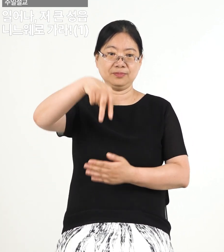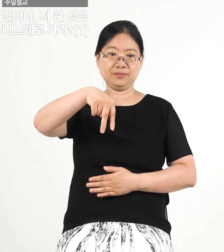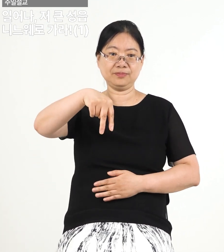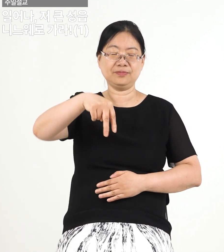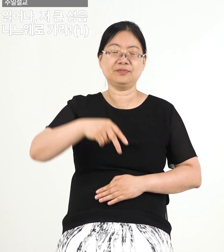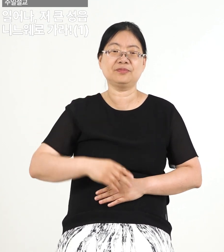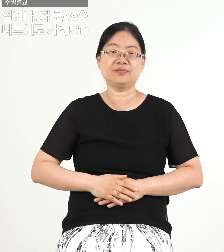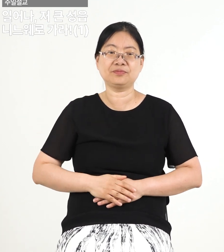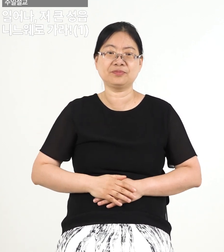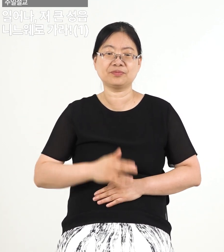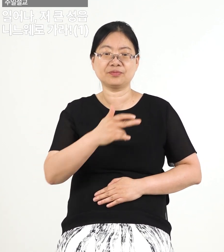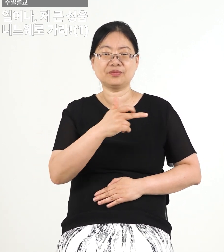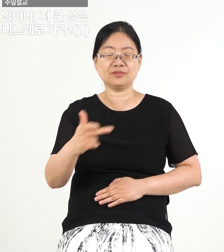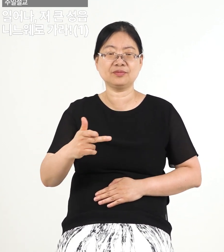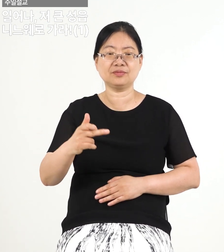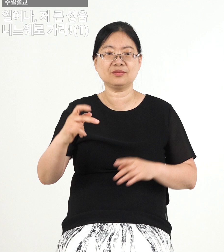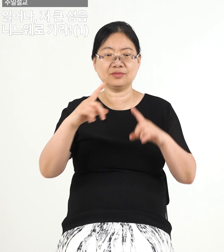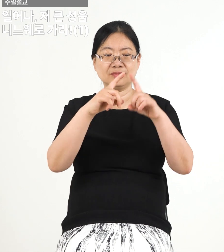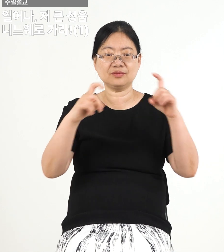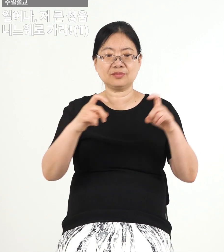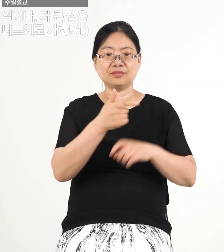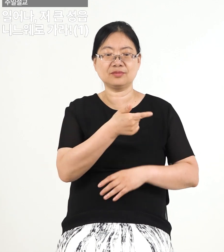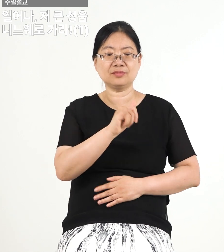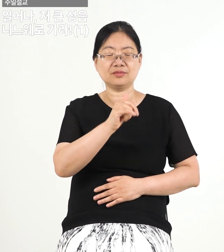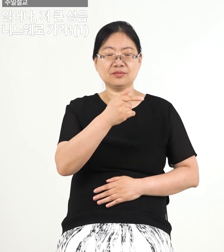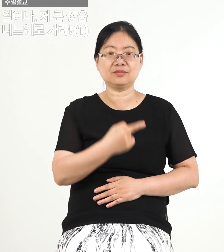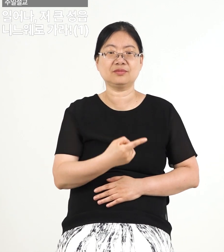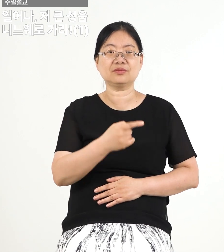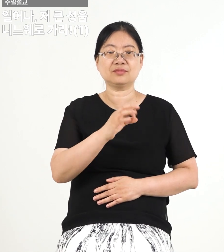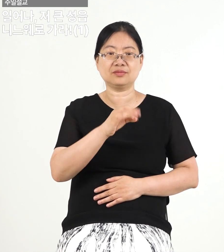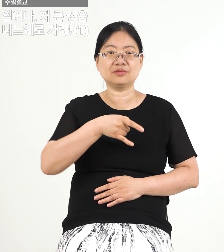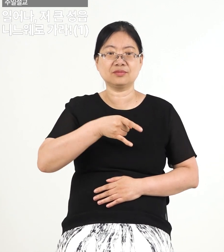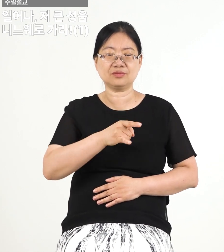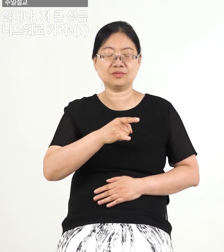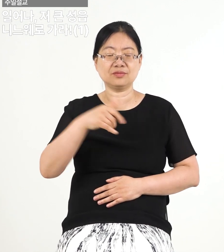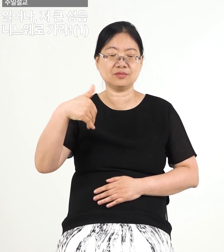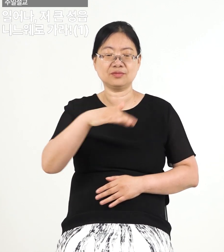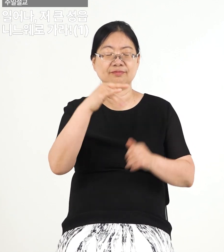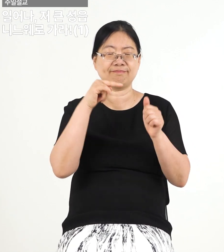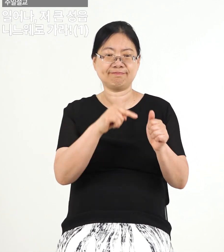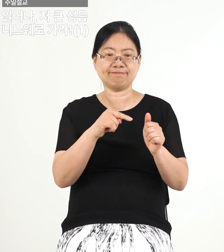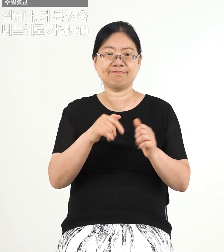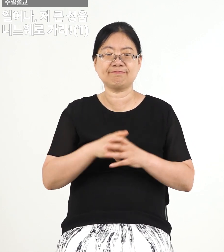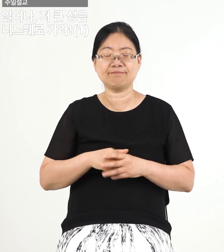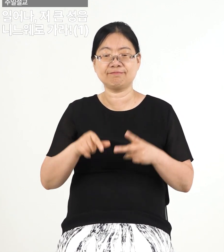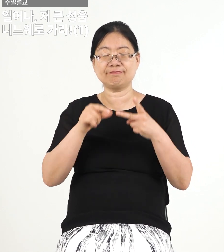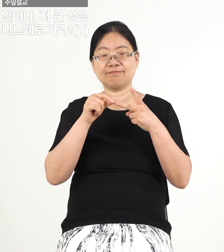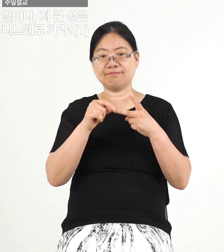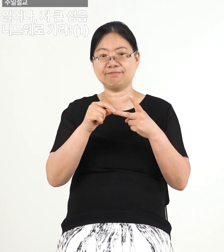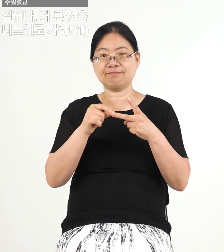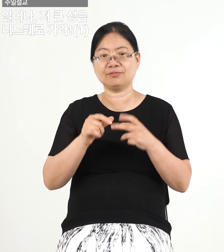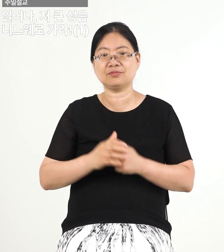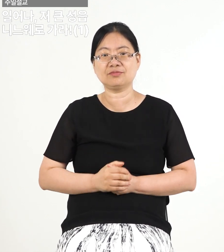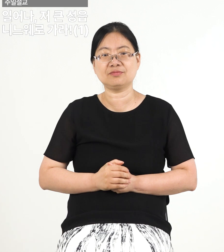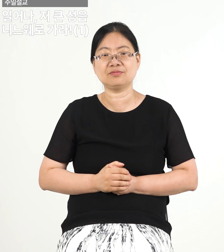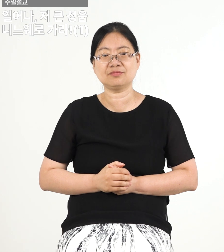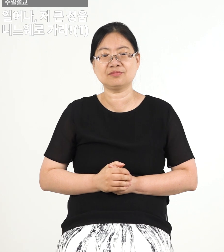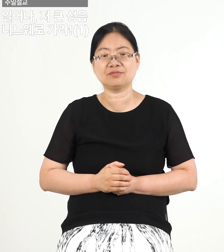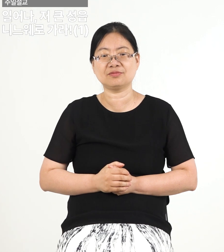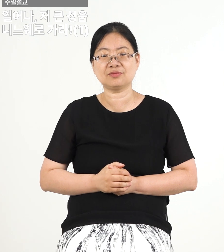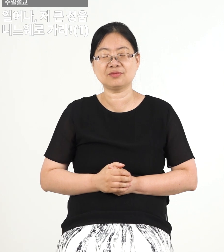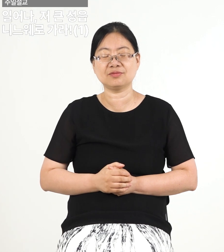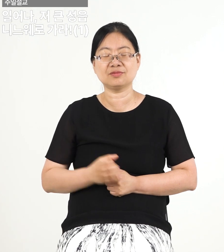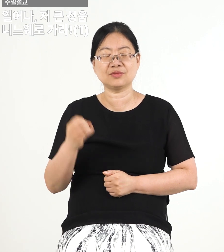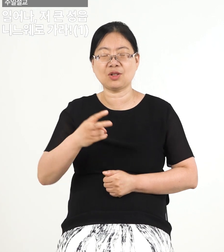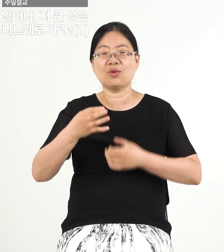일어나서 저 큰 성읍 니느웨로 가라. 큰 성읍 니느웨로 가라. 두 번째는 그리고 그것을